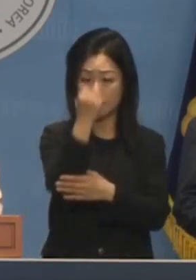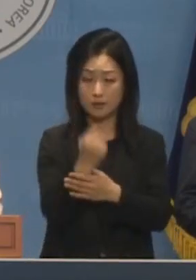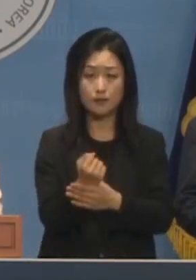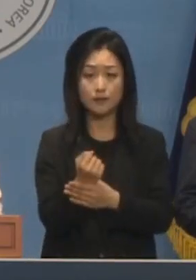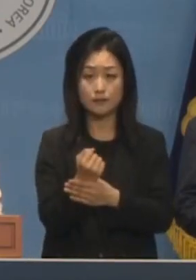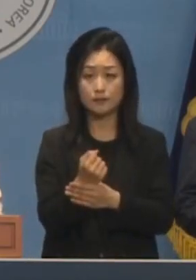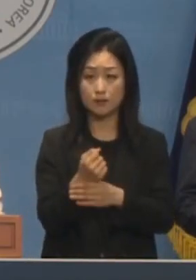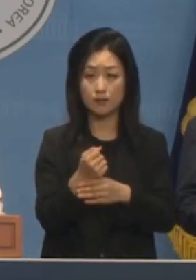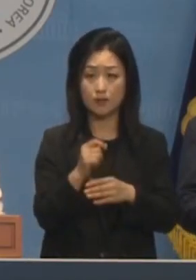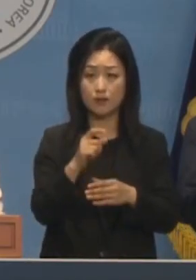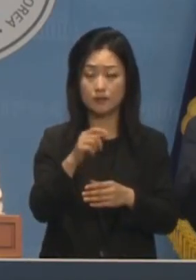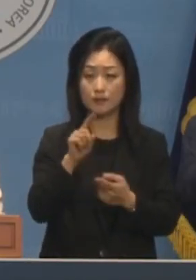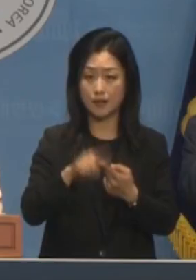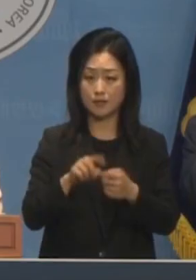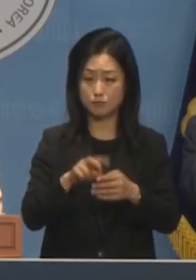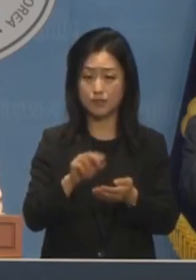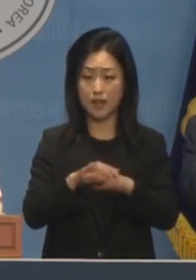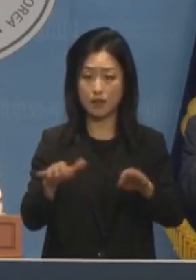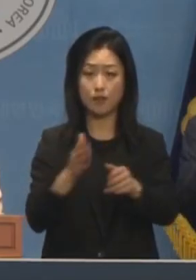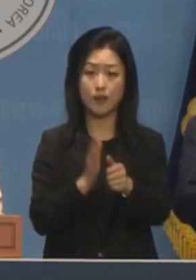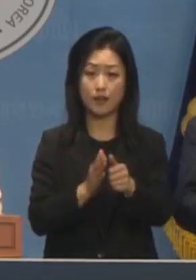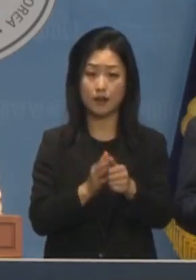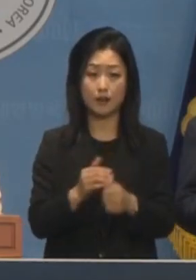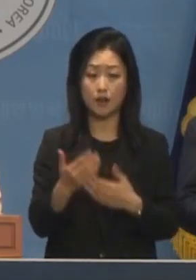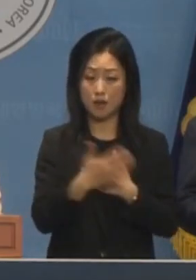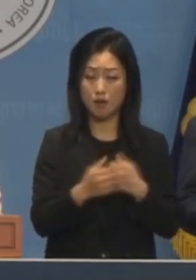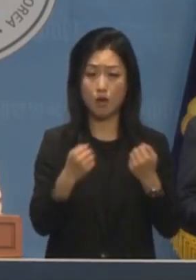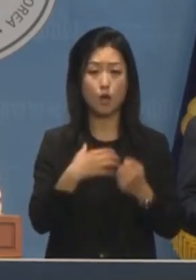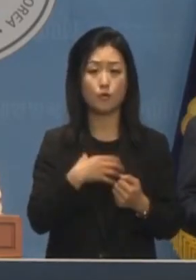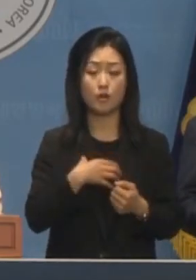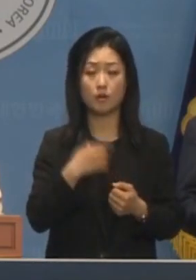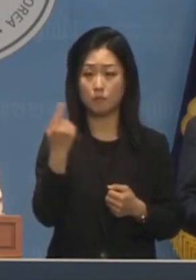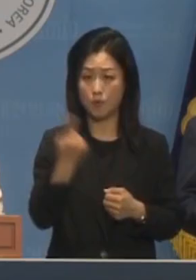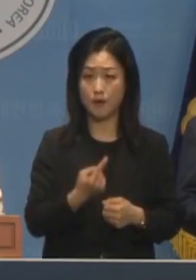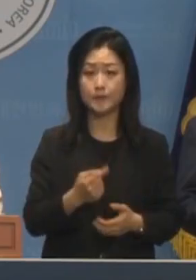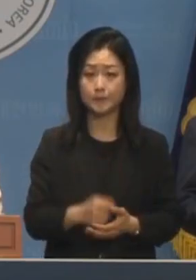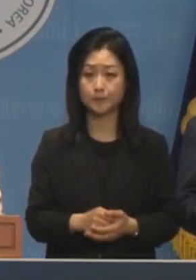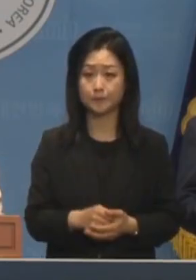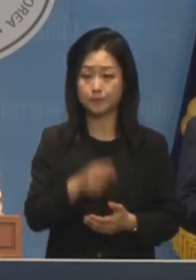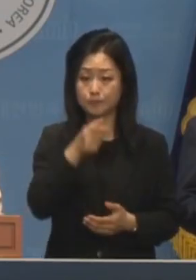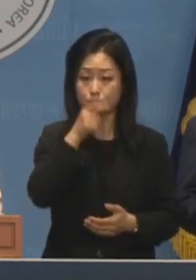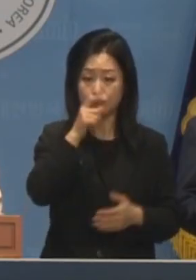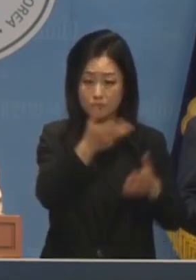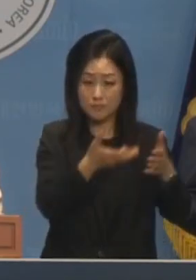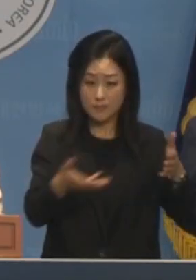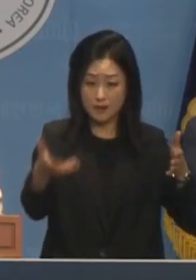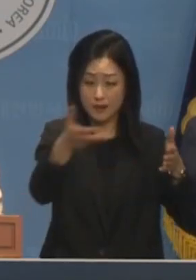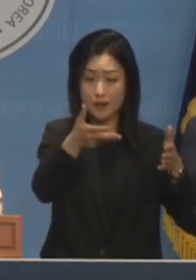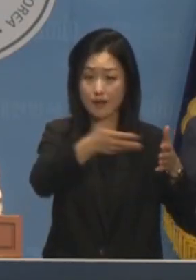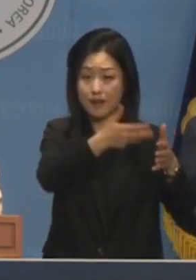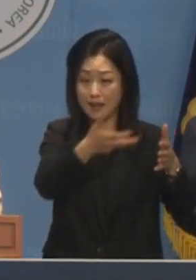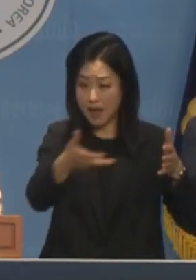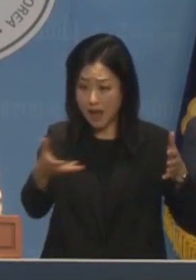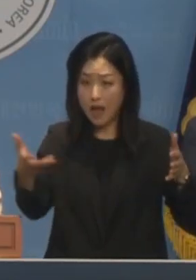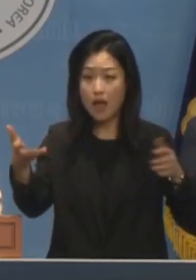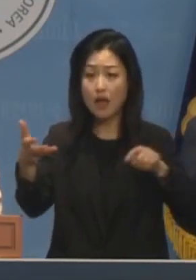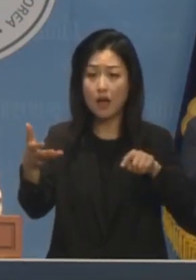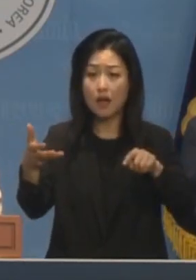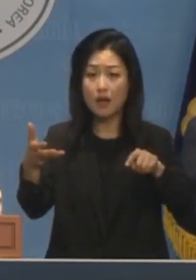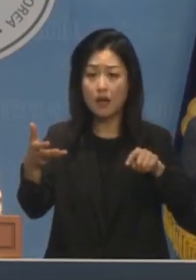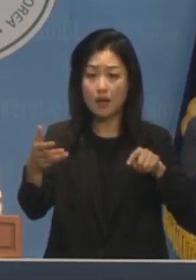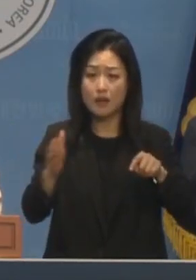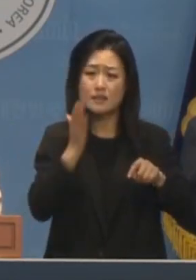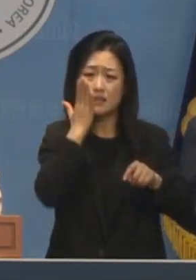것을 요구합니다. 녹조가 국민들의 건강을 위협하고 있습니다. 식수원인 강들이 녹조로